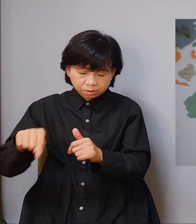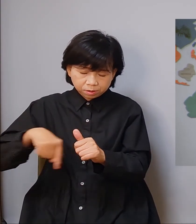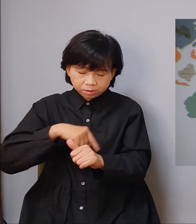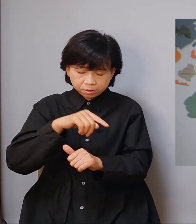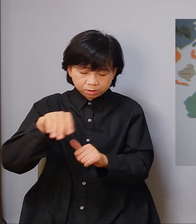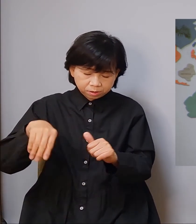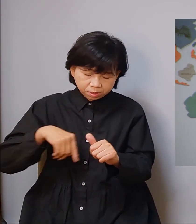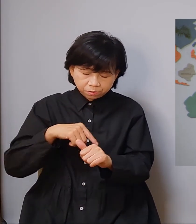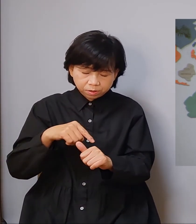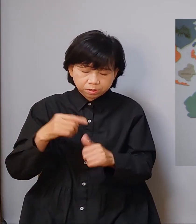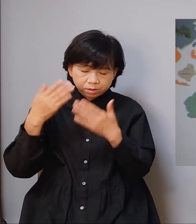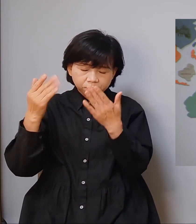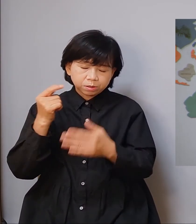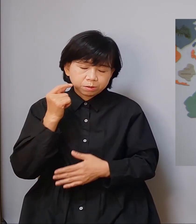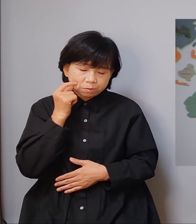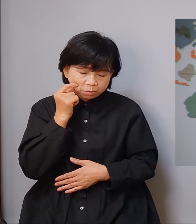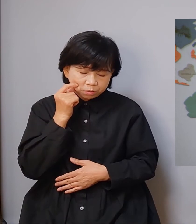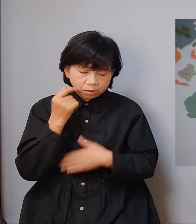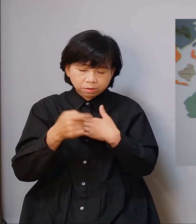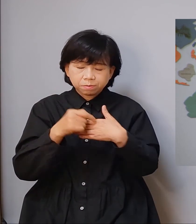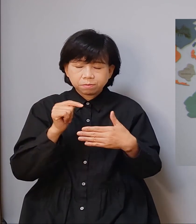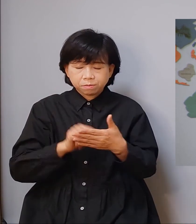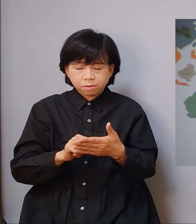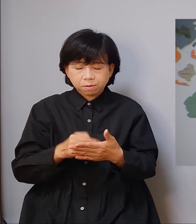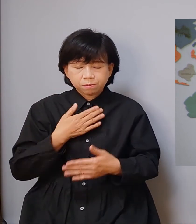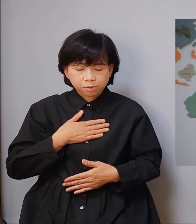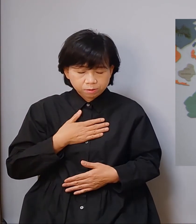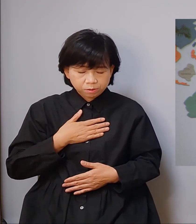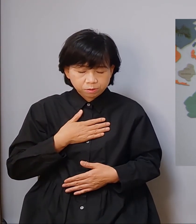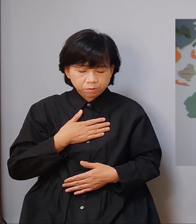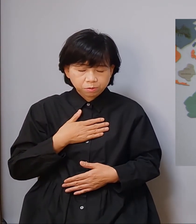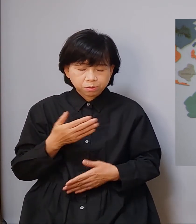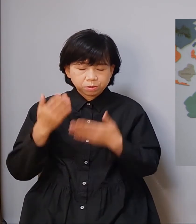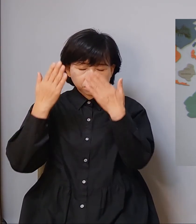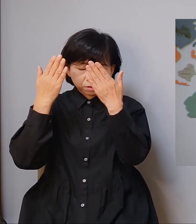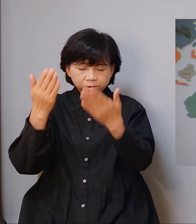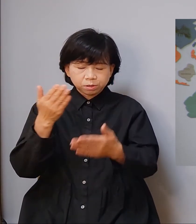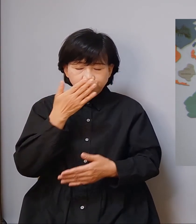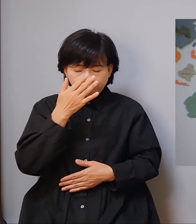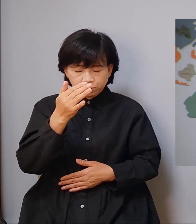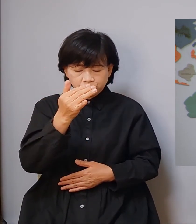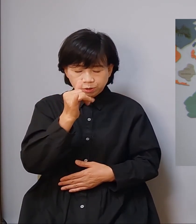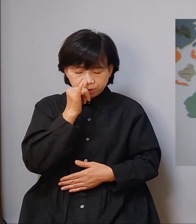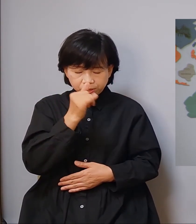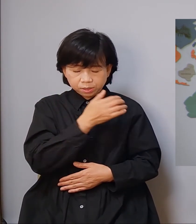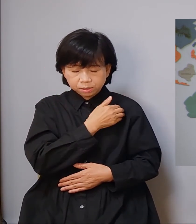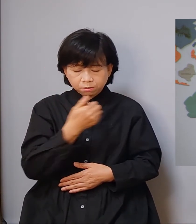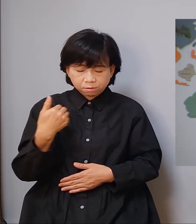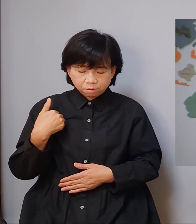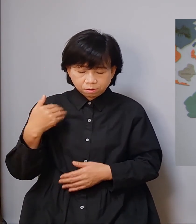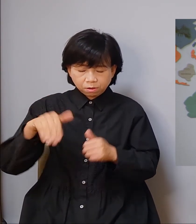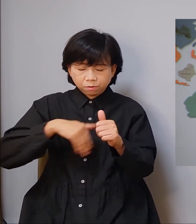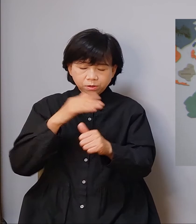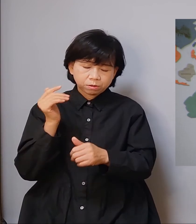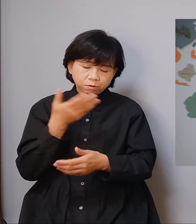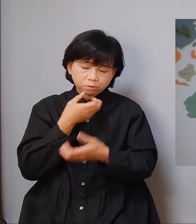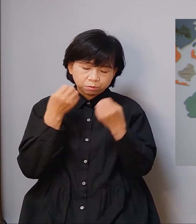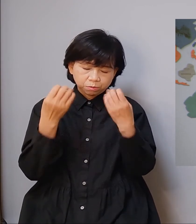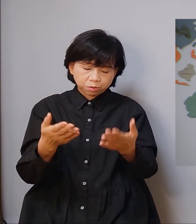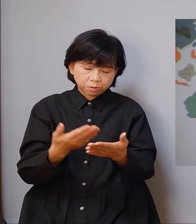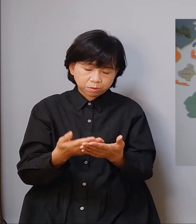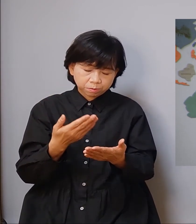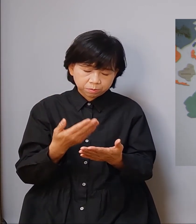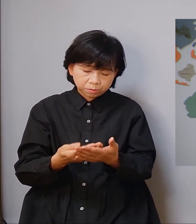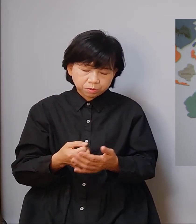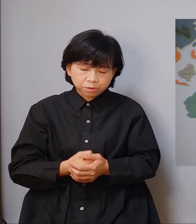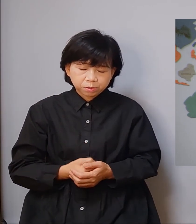못 드렸을지라도 그 마음 아시고 드릴 수 있는 넉넉한 환경으로 하나님 축복하여 주시옵소서. 이 땅을 살아가면서